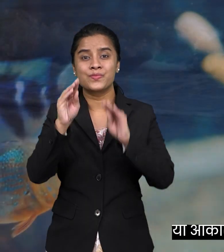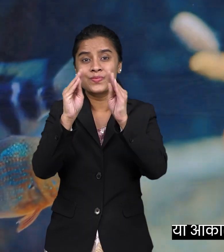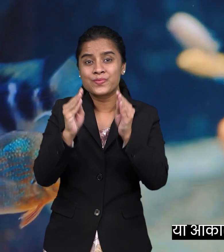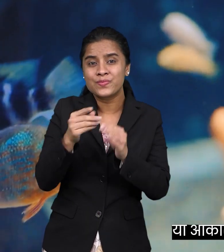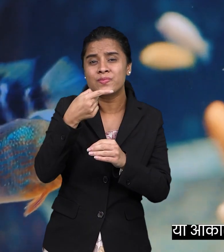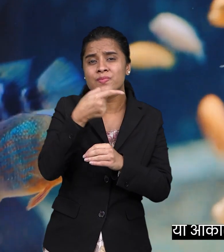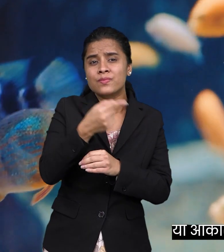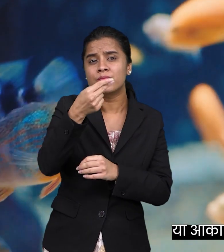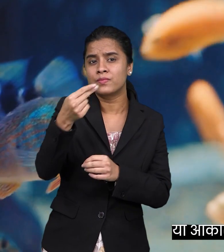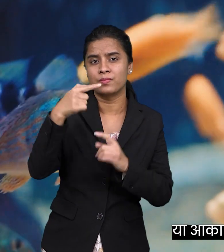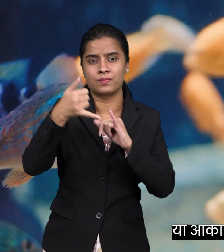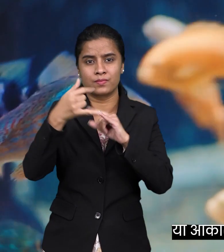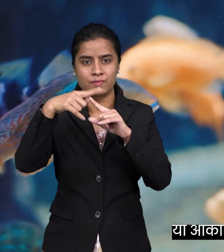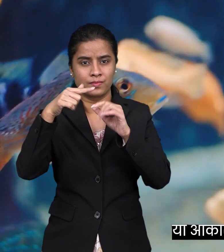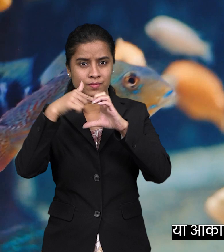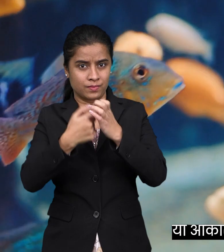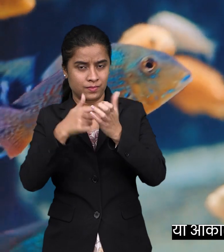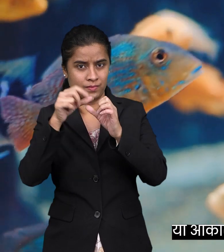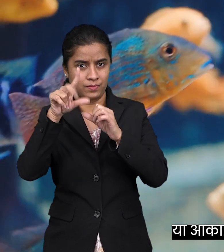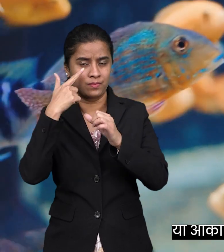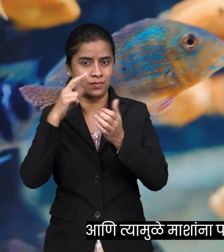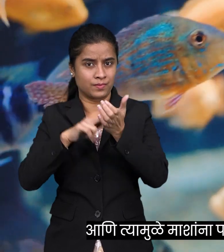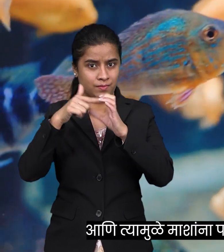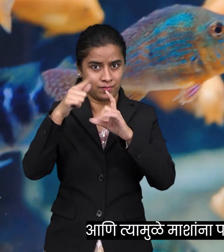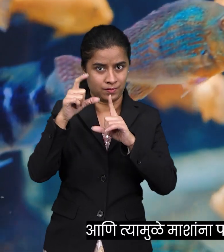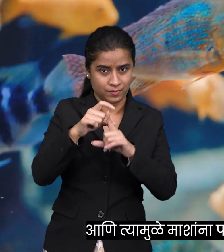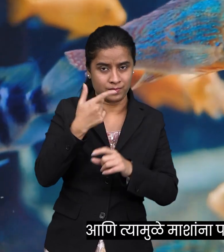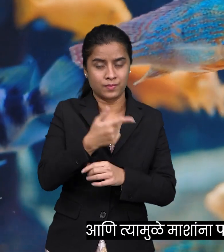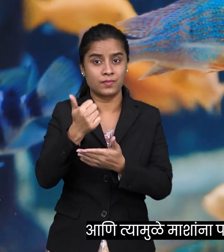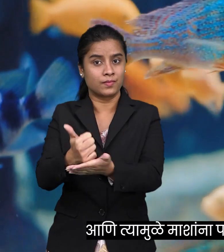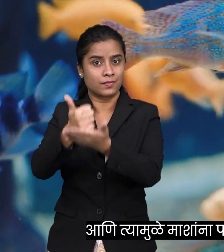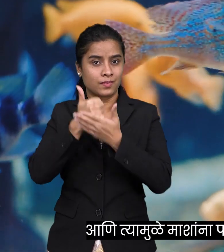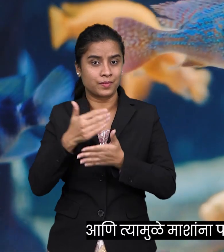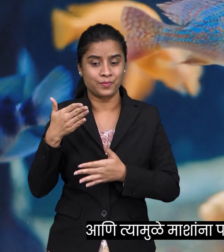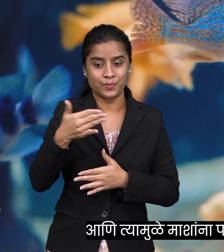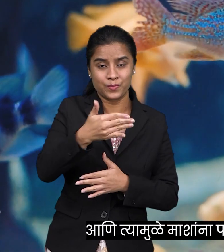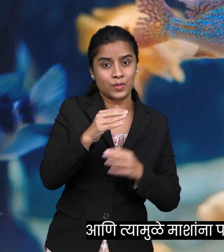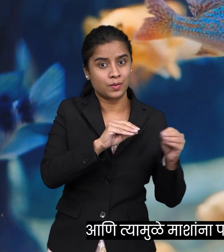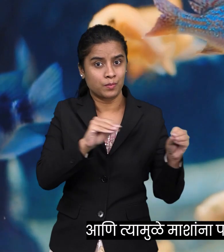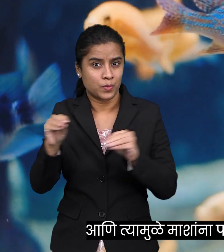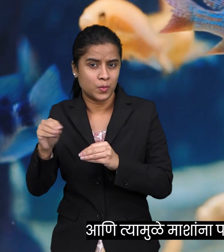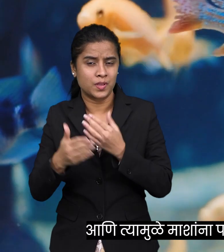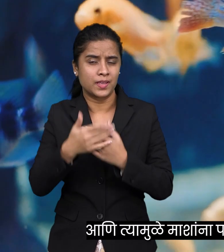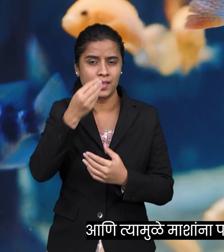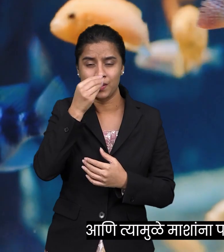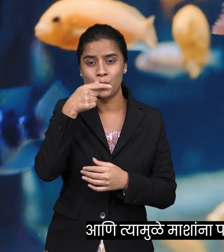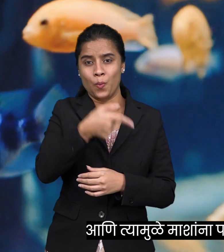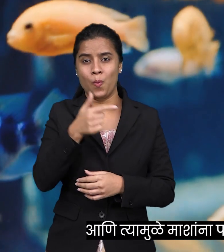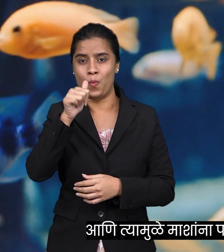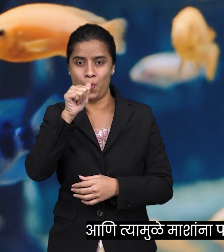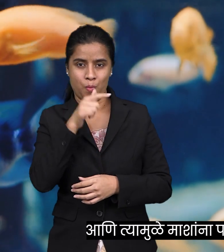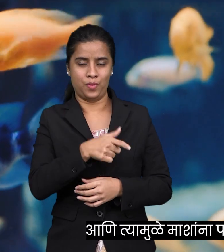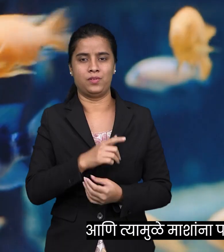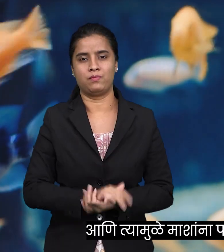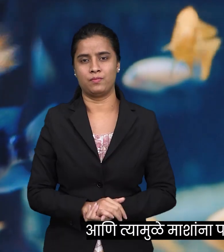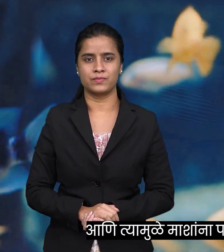या आकाराला प्रवाहानुकूल म्हणतात आणि त्यामुळे माशांना पाण्यात सहज हालचाल करण्यास मदत होते.